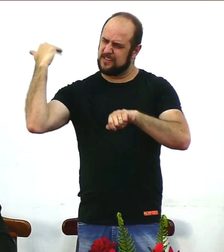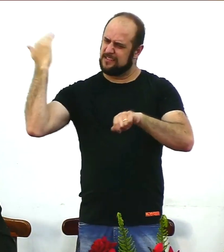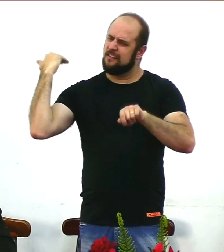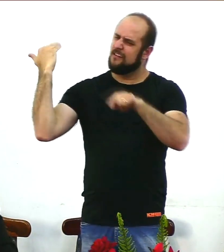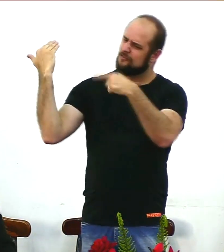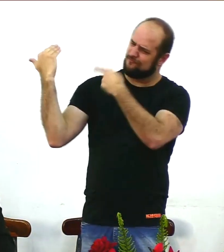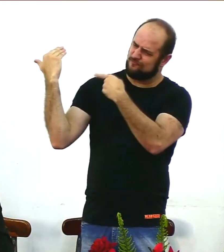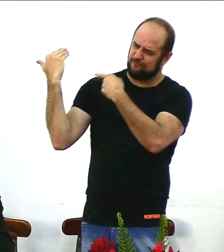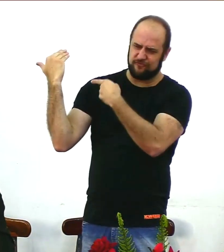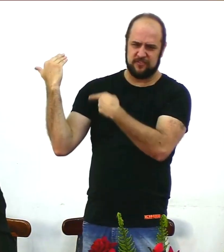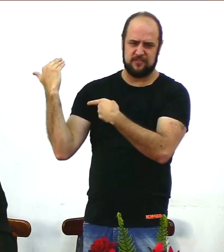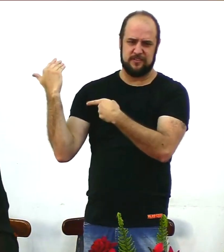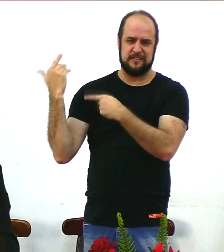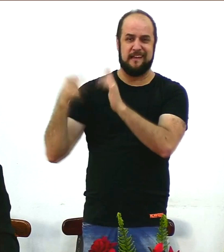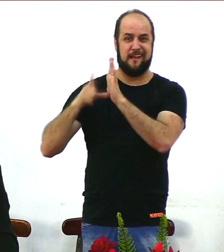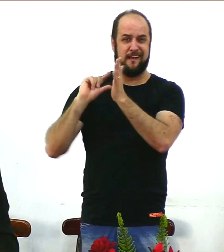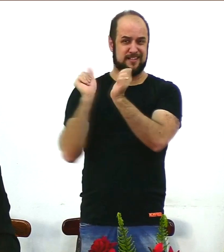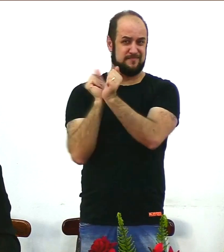perdem.